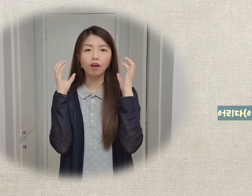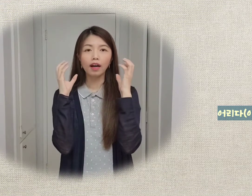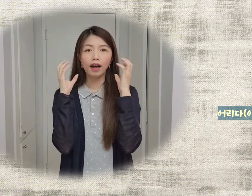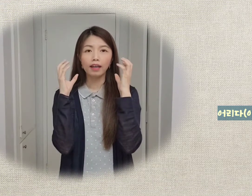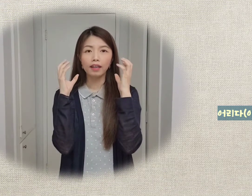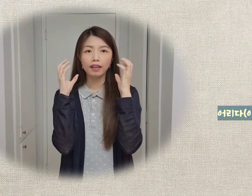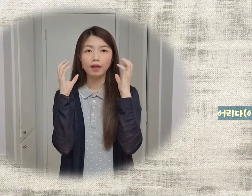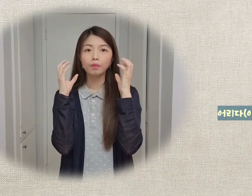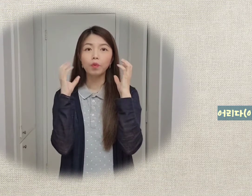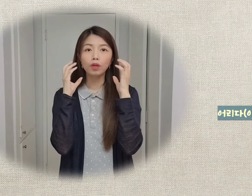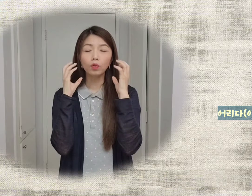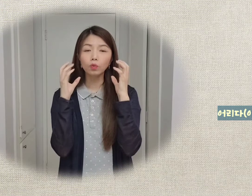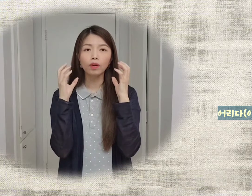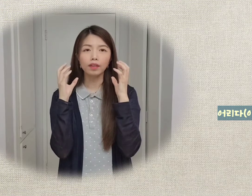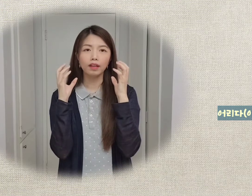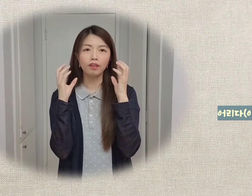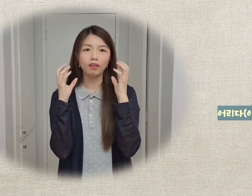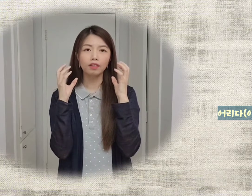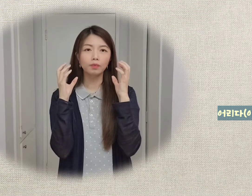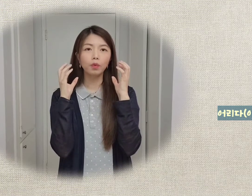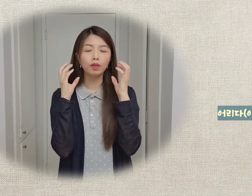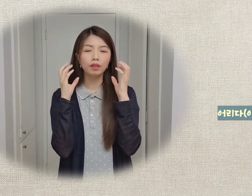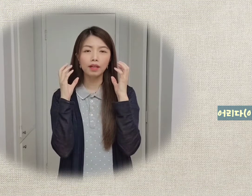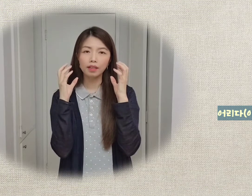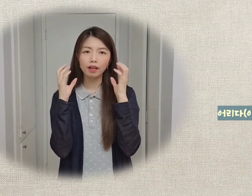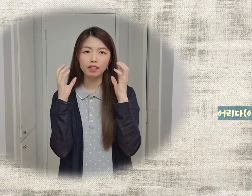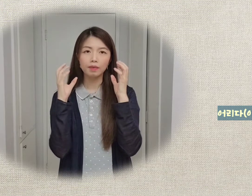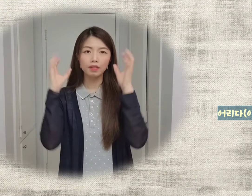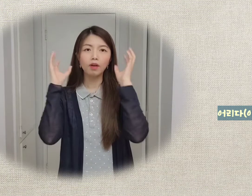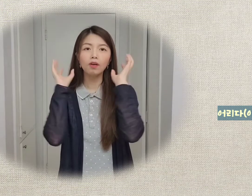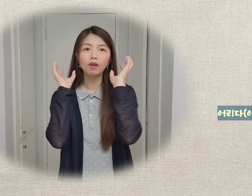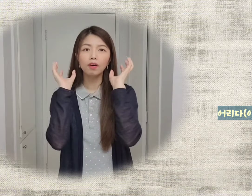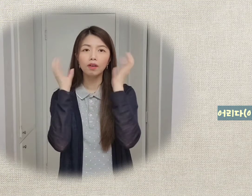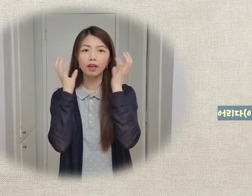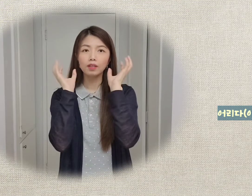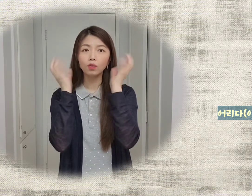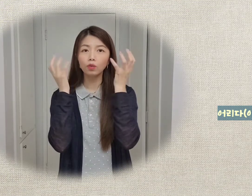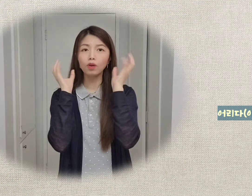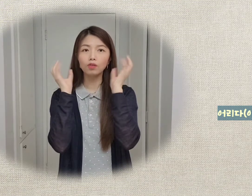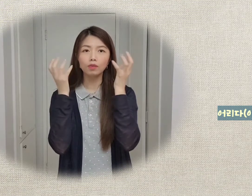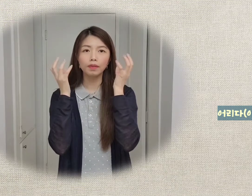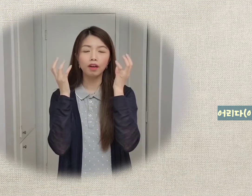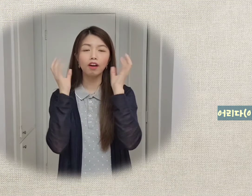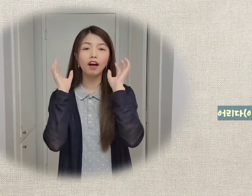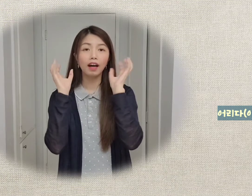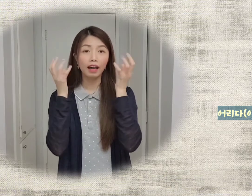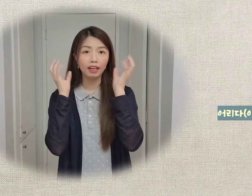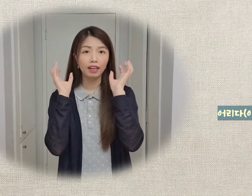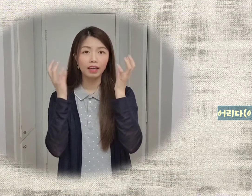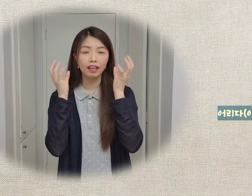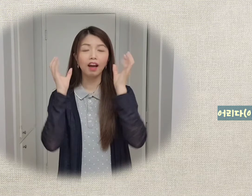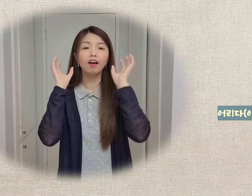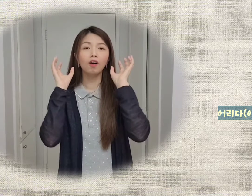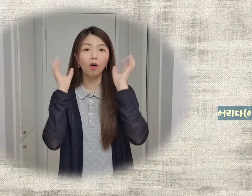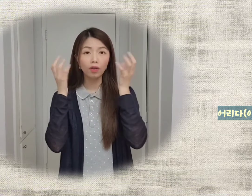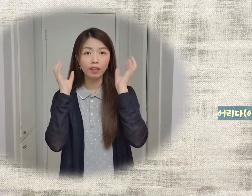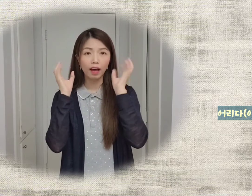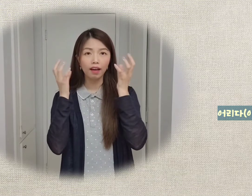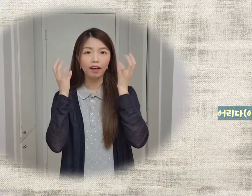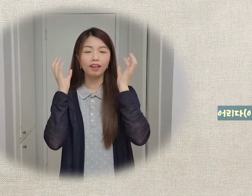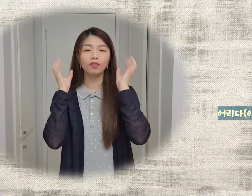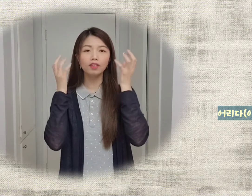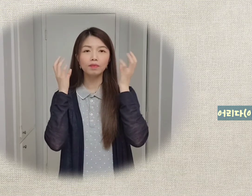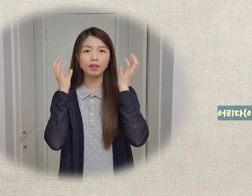주셔서 아이의 볼이 통통하잖아요. 그 볼을 상상하시면서 이렇게 손 돌려주시면 돼요. 아이,